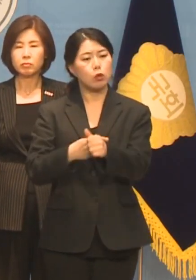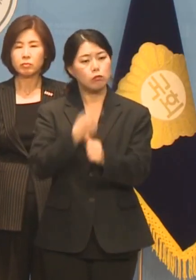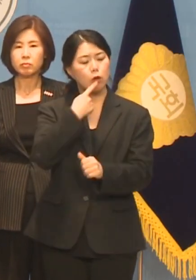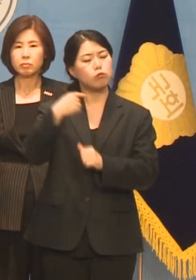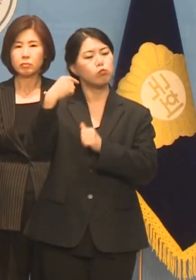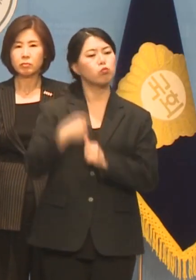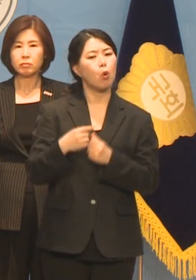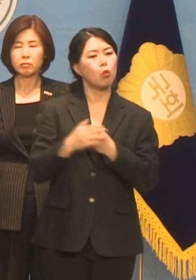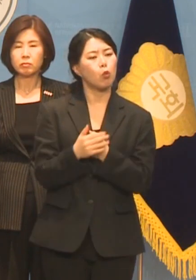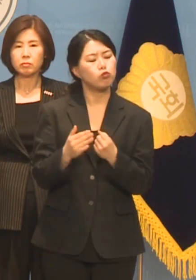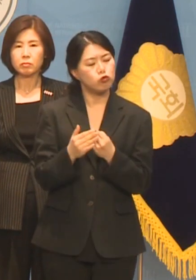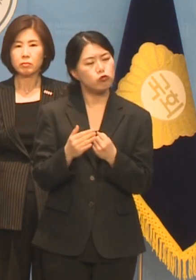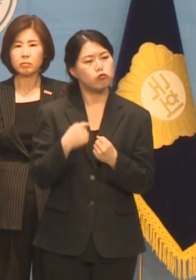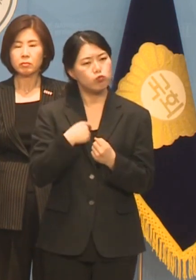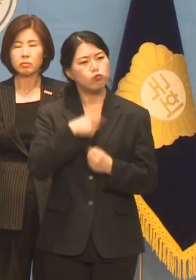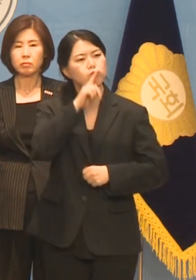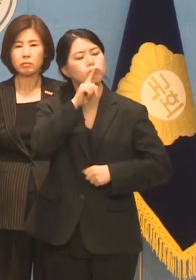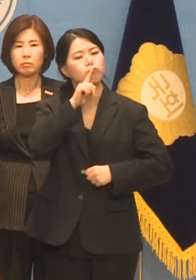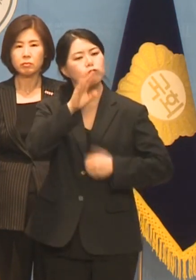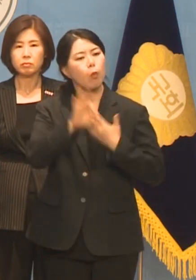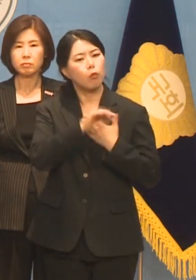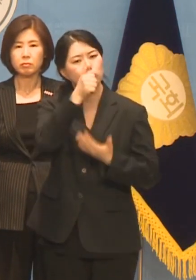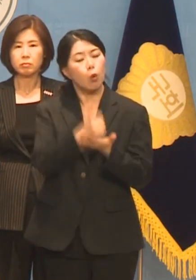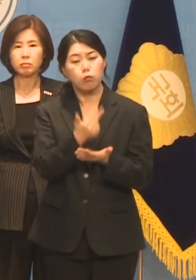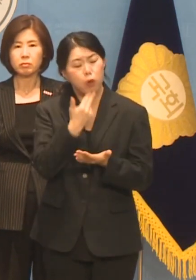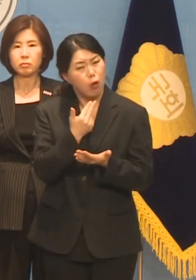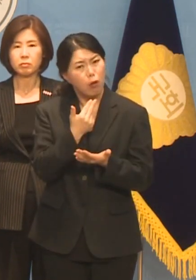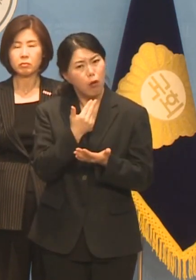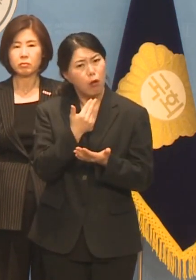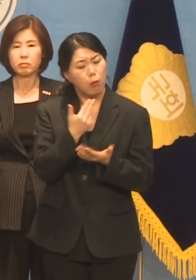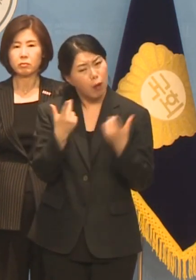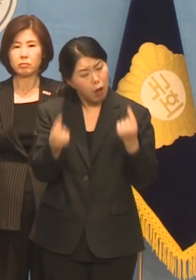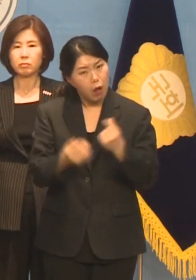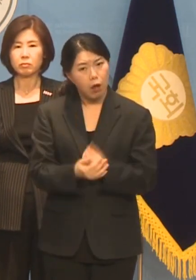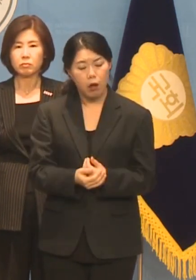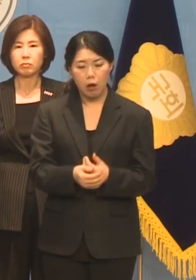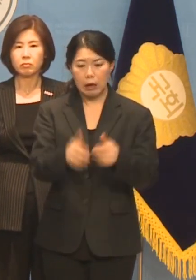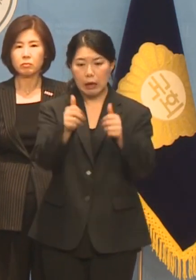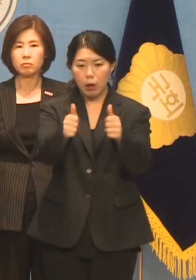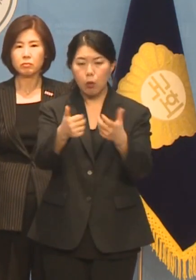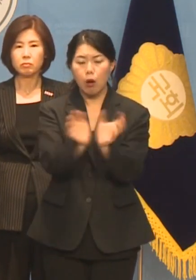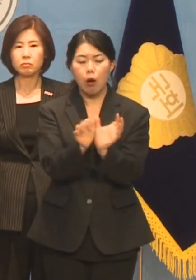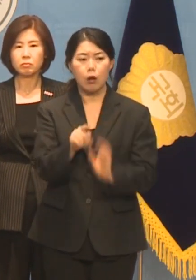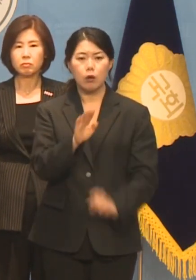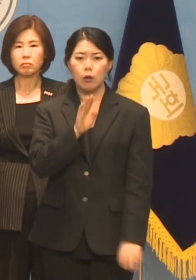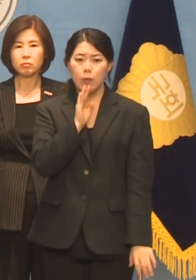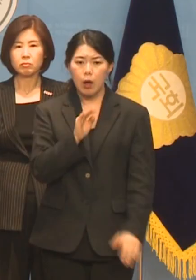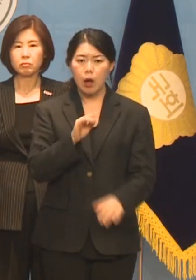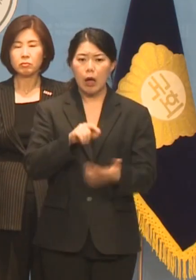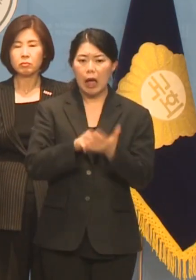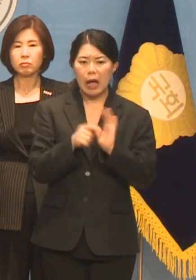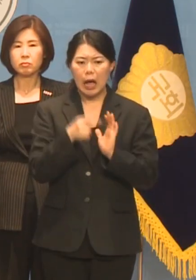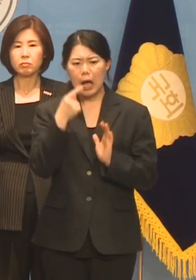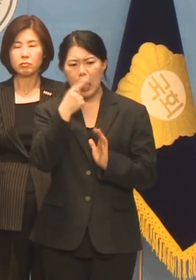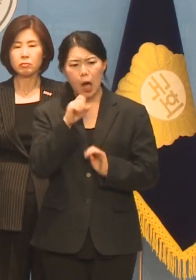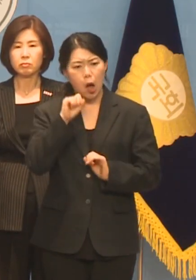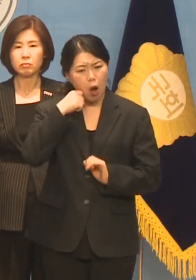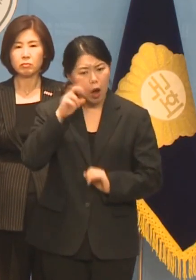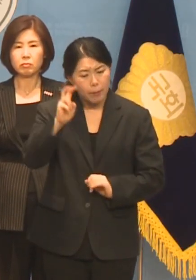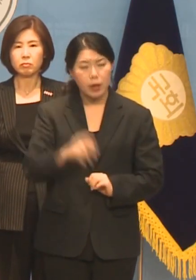한 것이다 라고 말하면 무죄입니까? 재판부도 적당한 논리 구성이